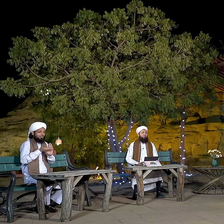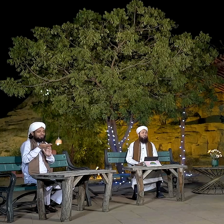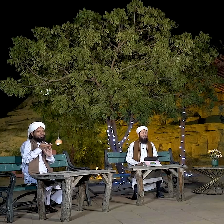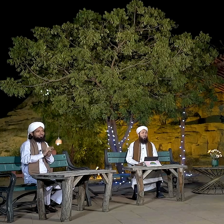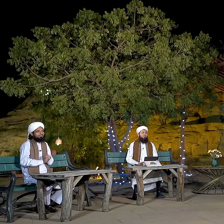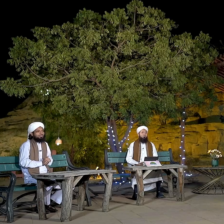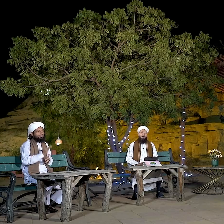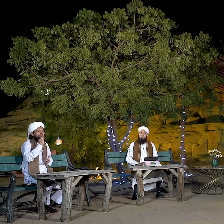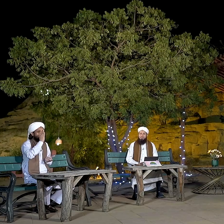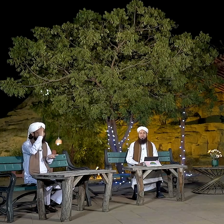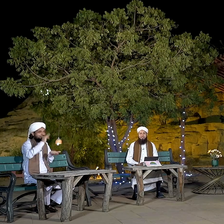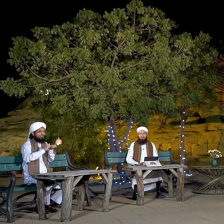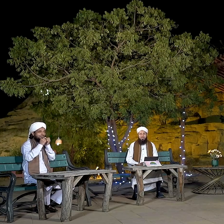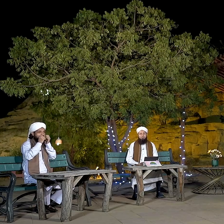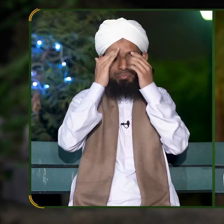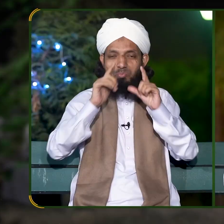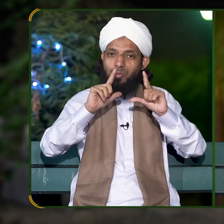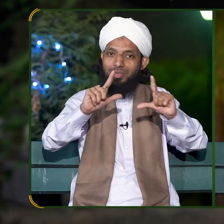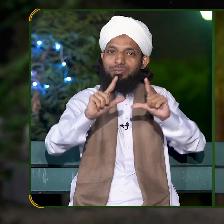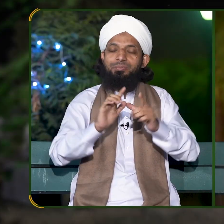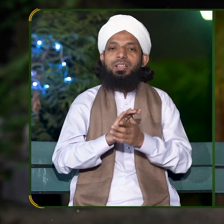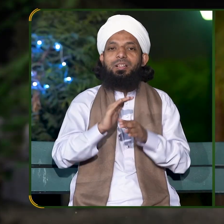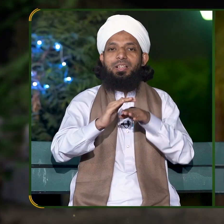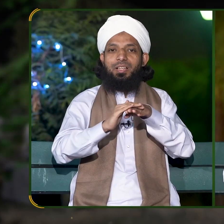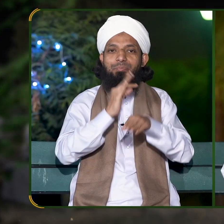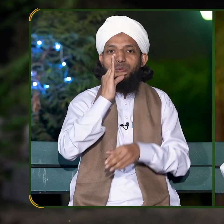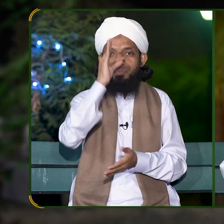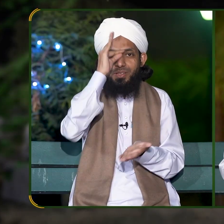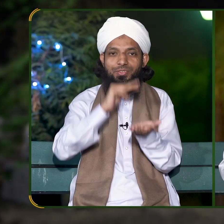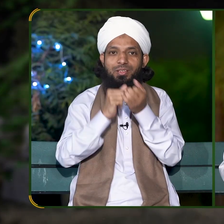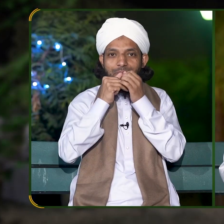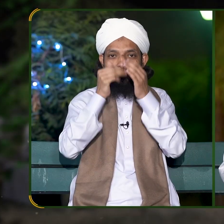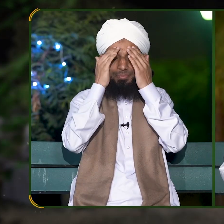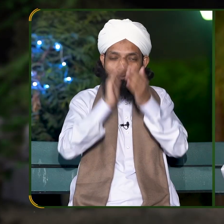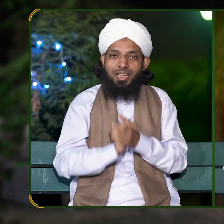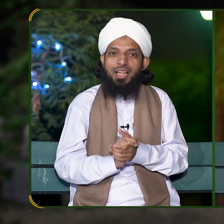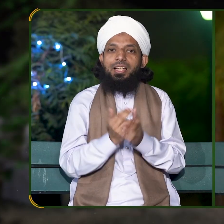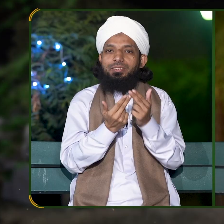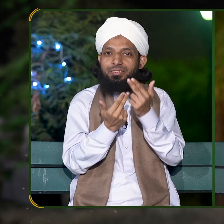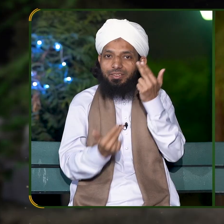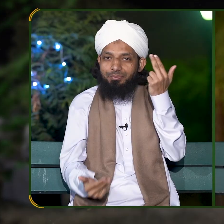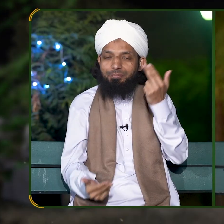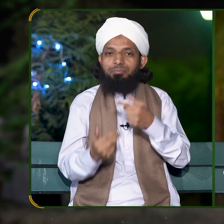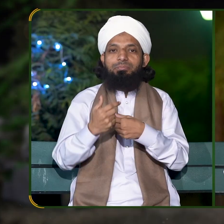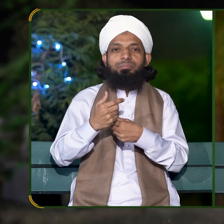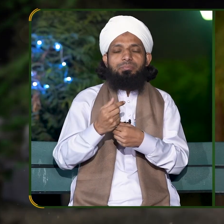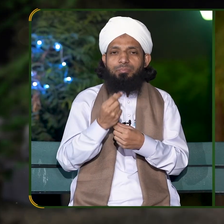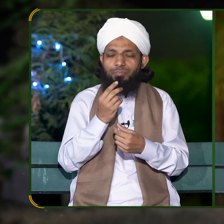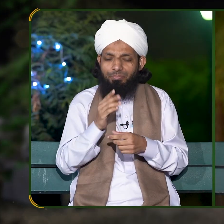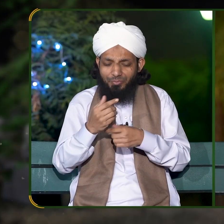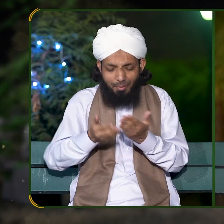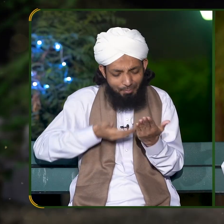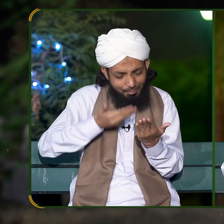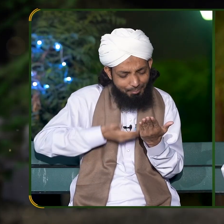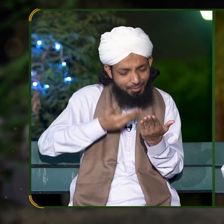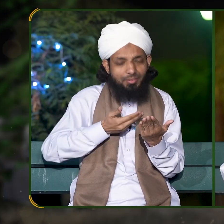علیہ السلام سے محبت کرنے والے کریم آقا علیہ السلام کی مبارک سیرت کے مختلف پہلو جب پڑھتے